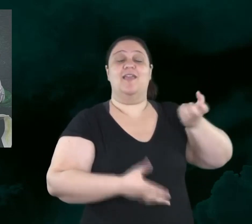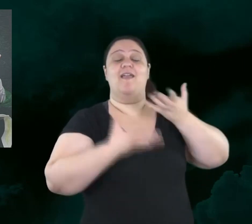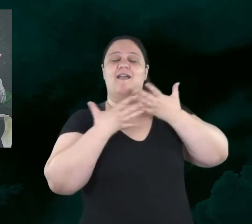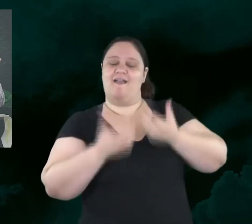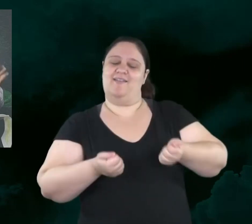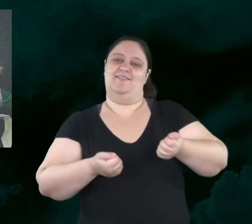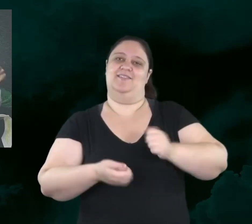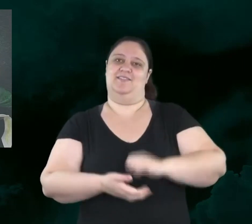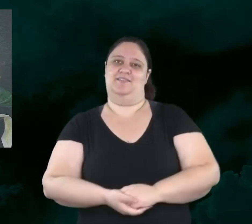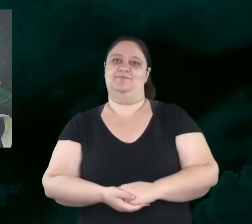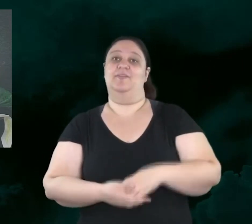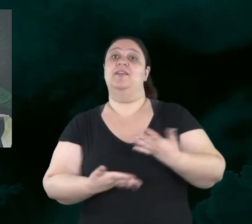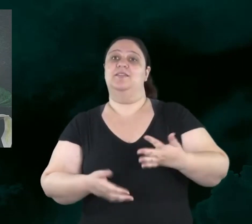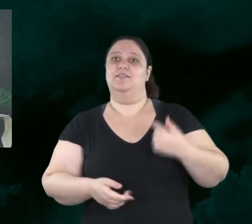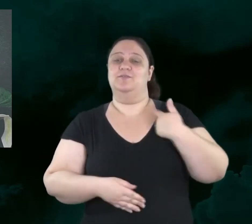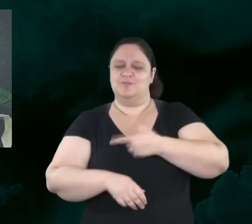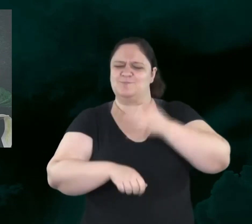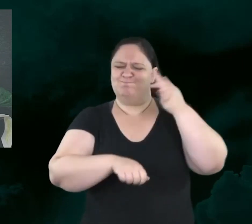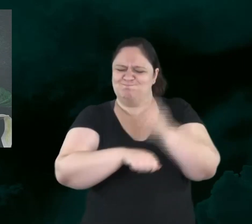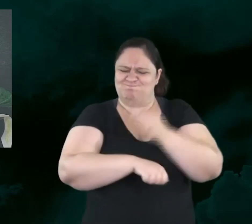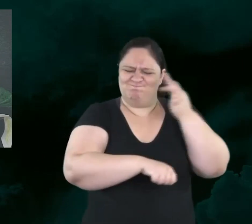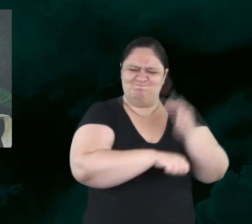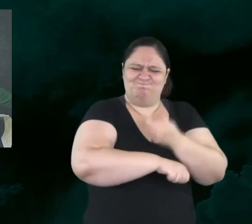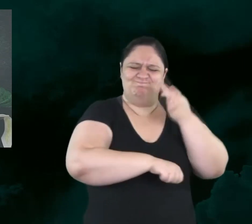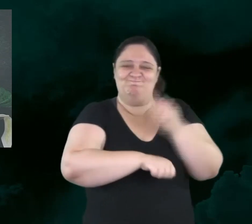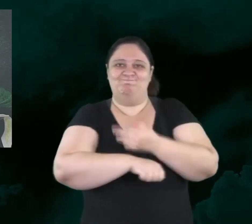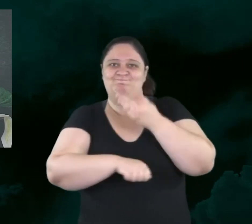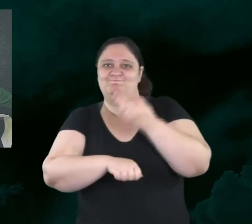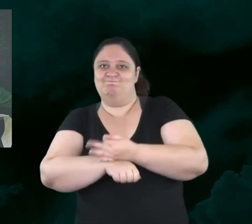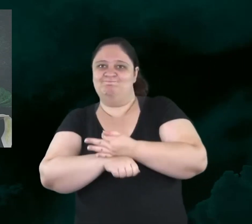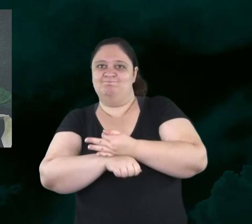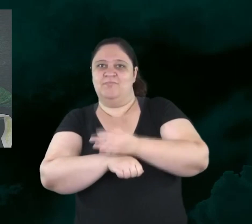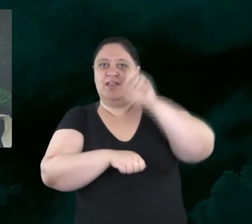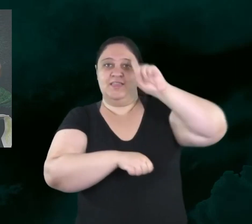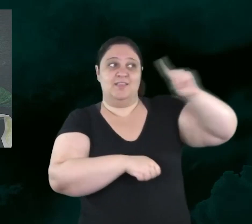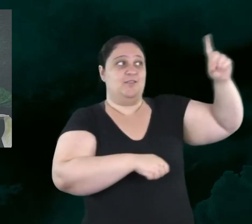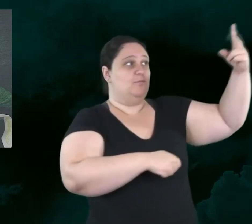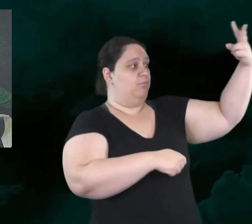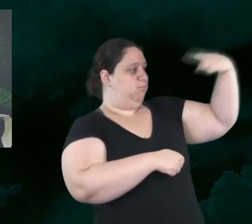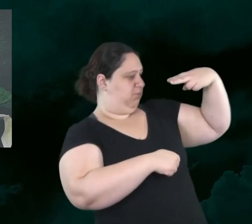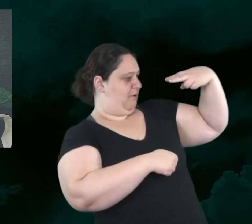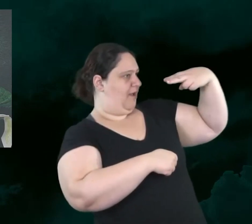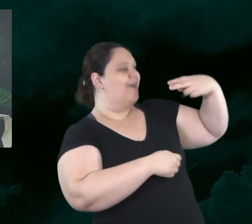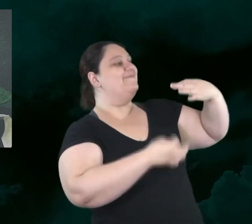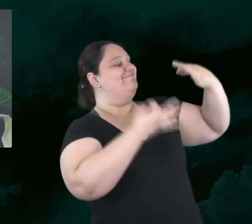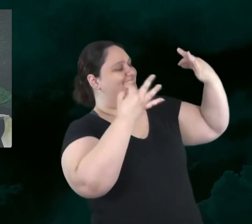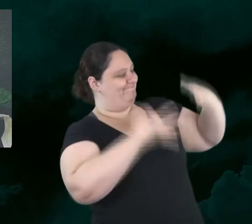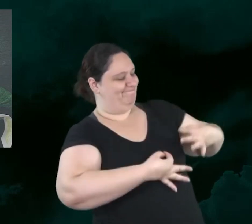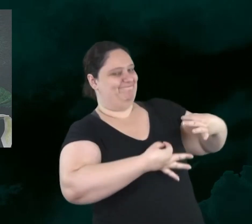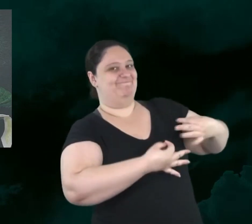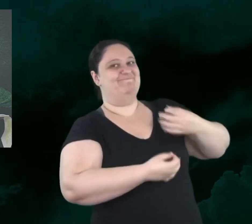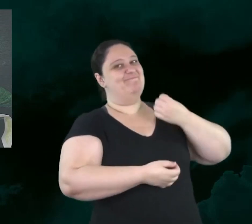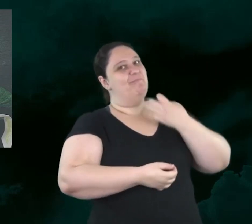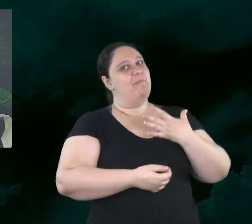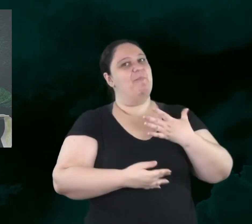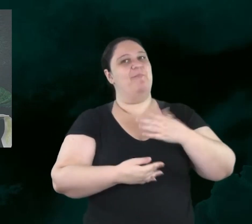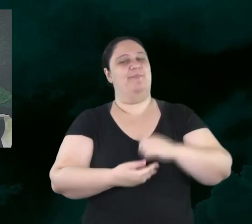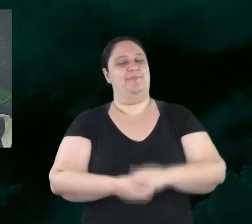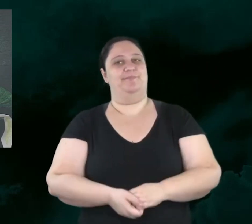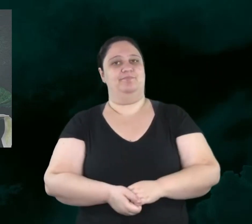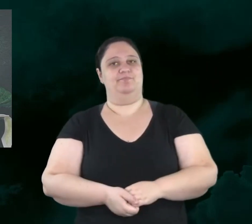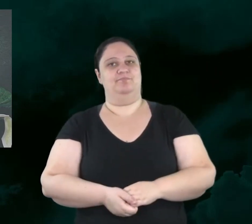essa perseverança vai gerar essa aprovação, e essa aprovação vai trazer a esperança da